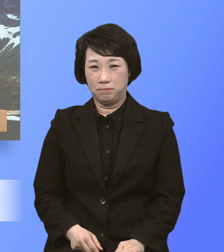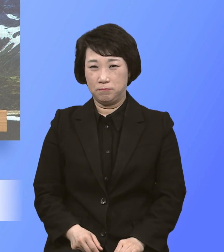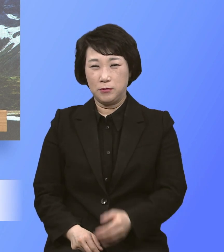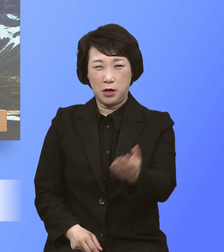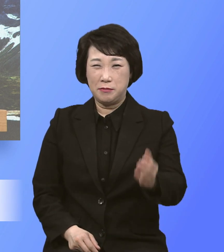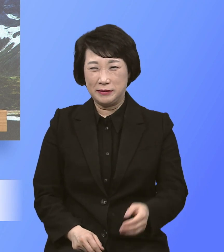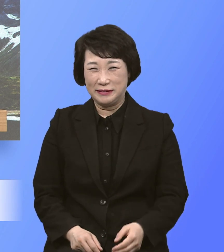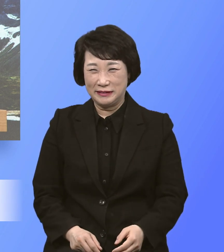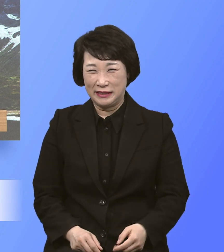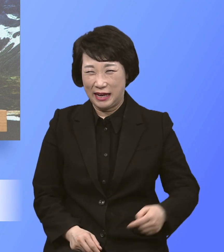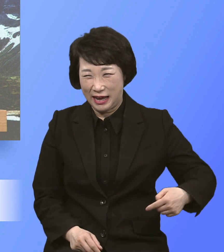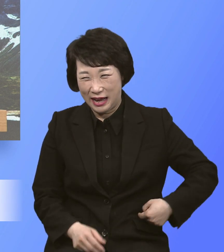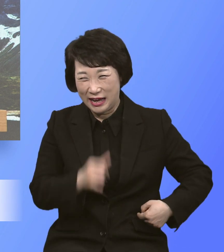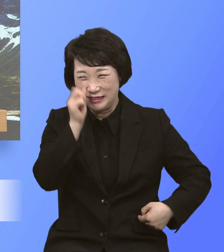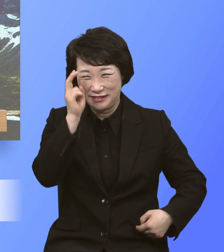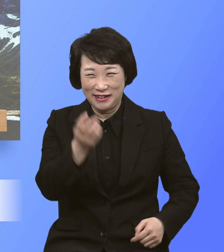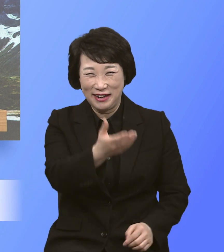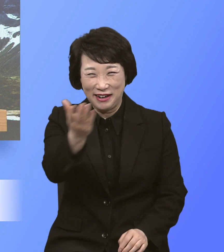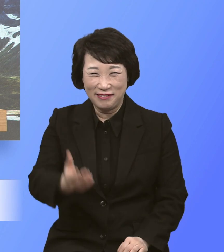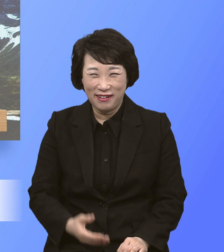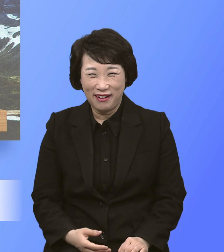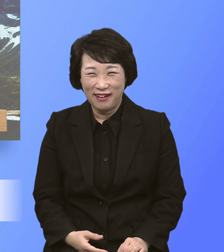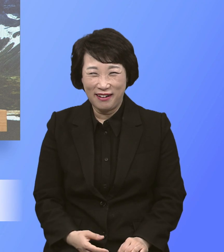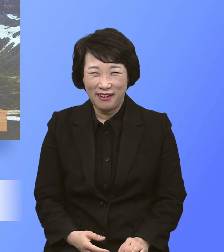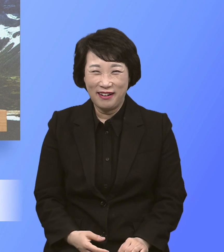벌써 허점에 걸렸잖아 지금.